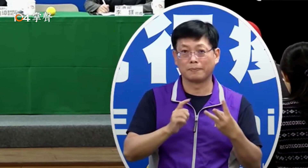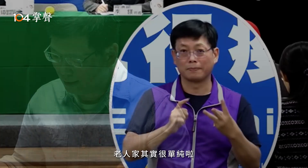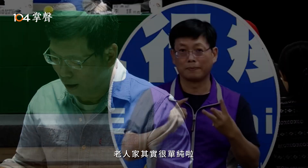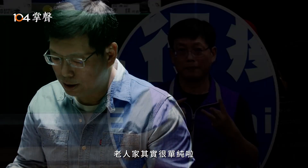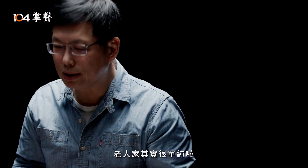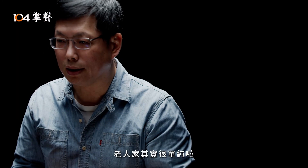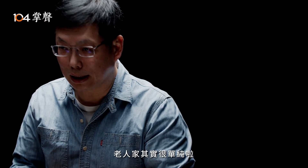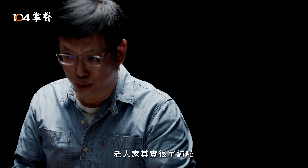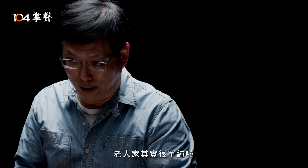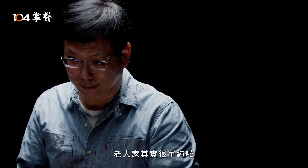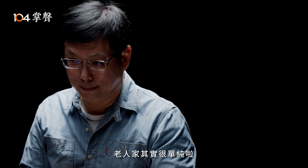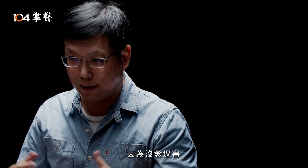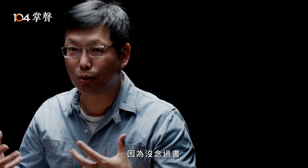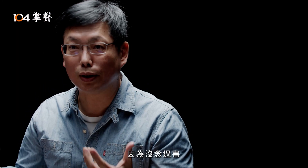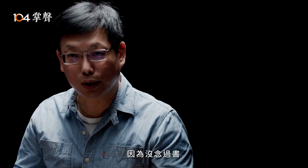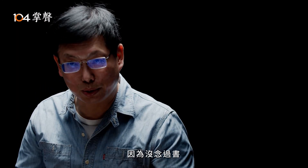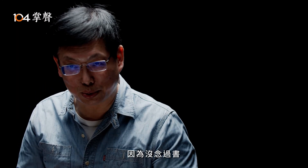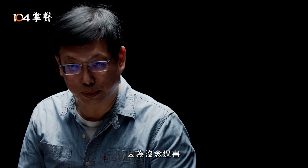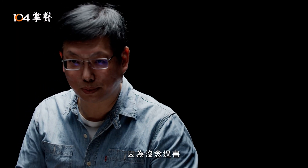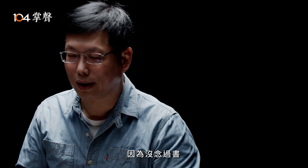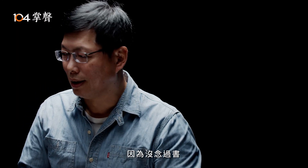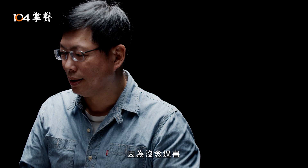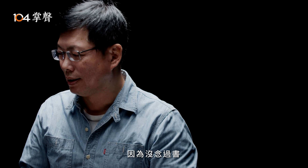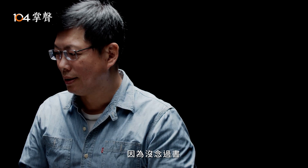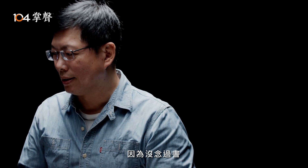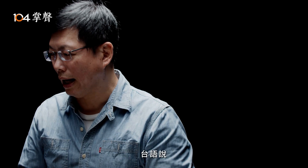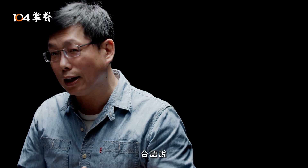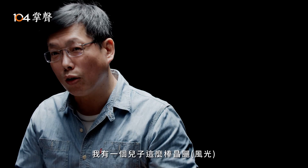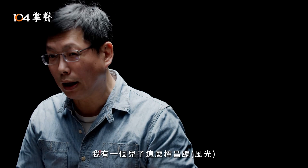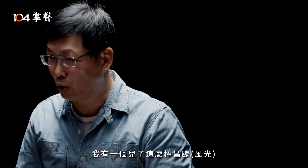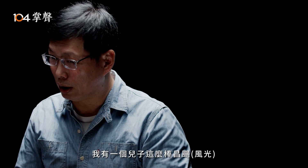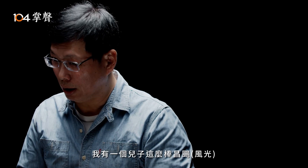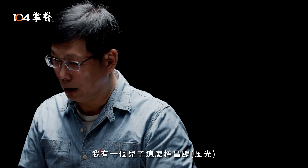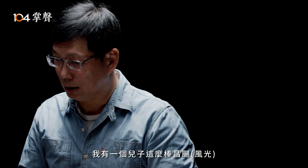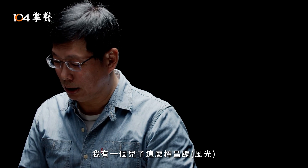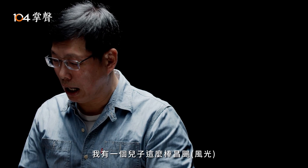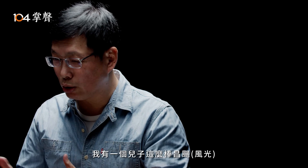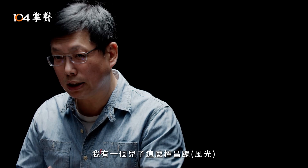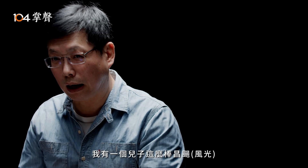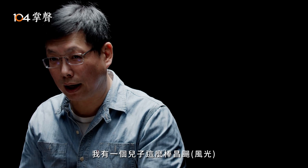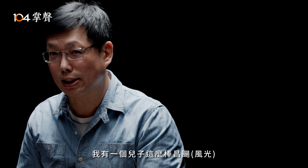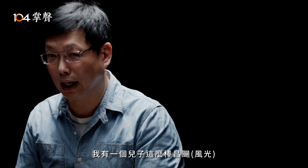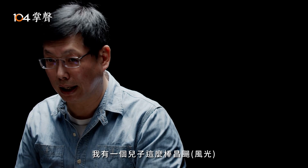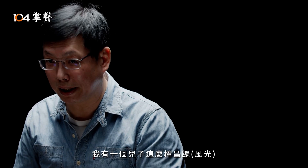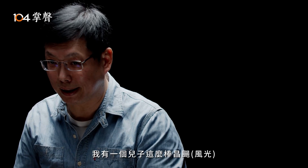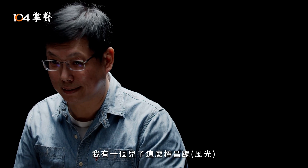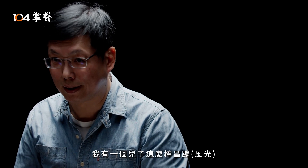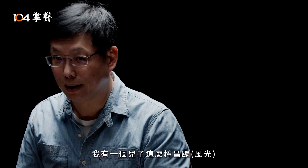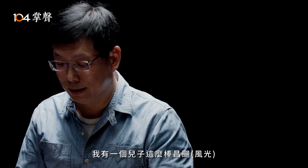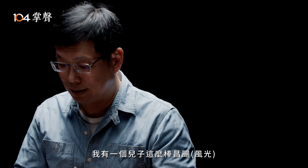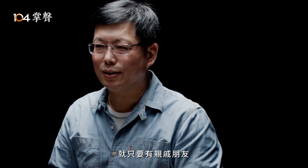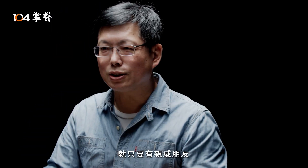耀。 老人家其实很单纯啦，因为没念过书。台语讲，哎，我的一个好心肠搞我较亲爱的